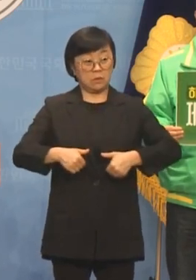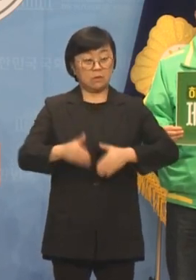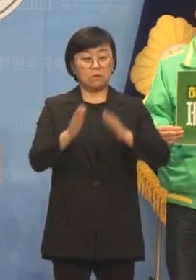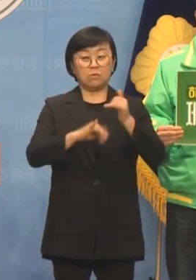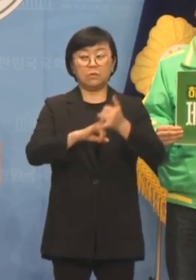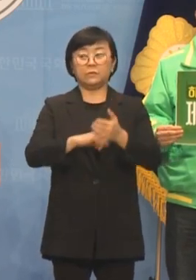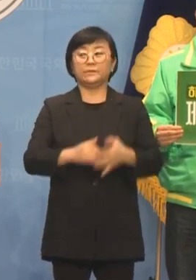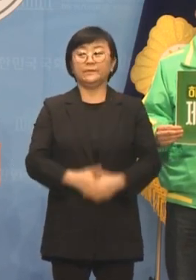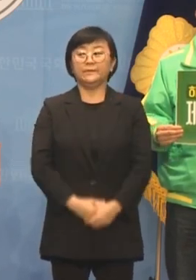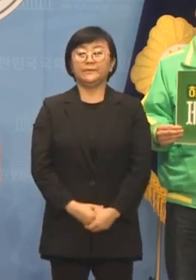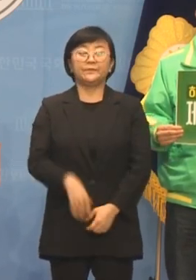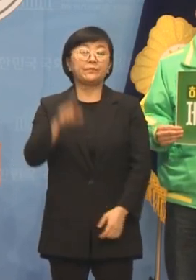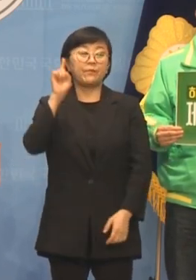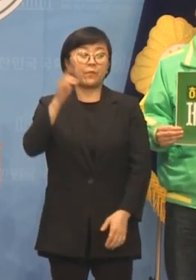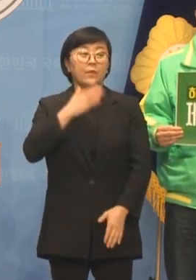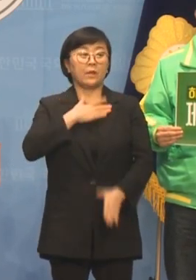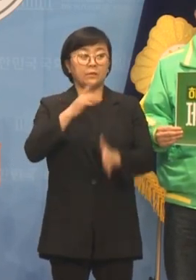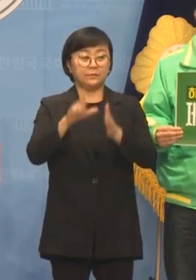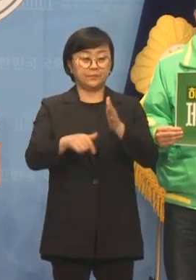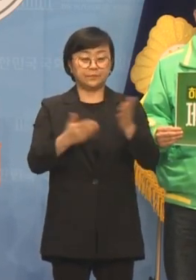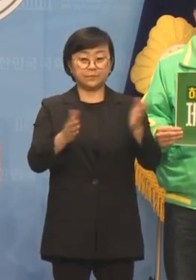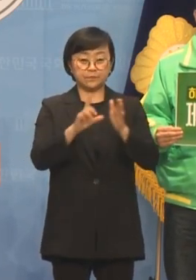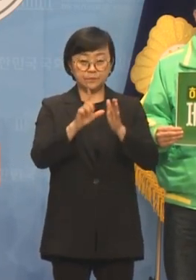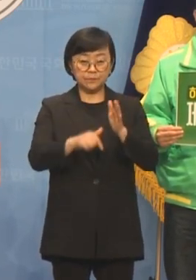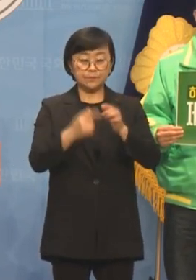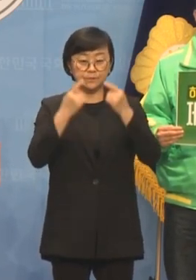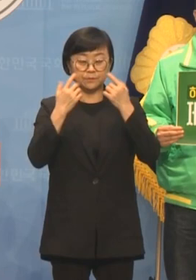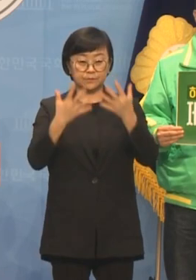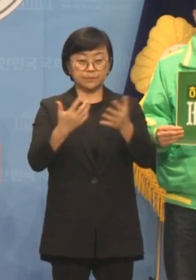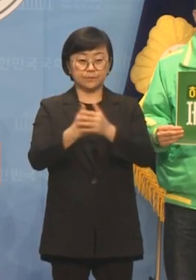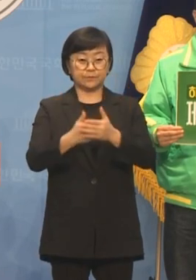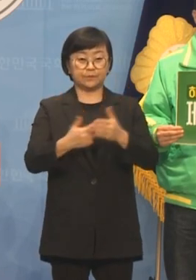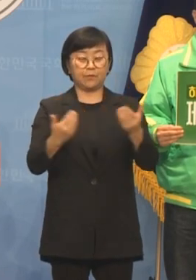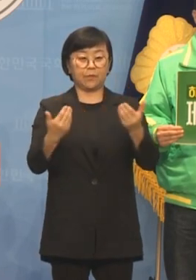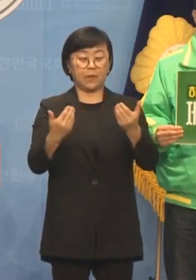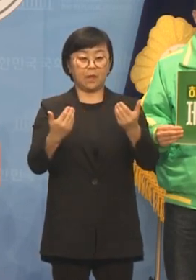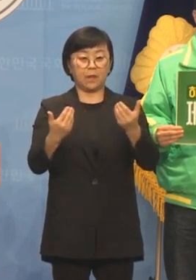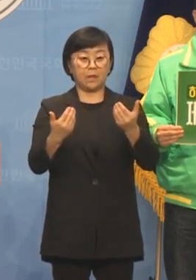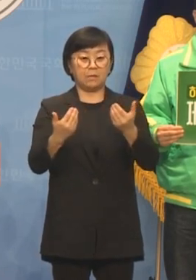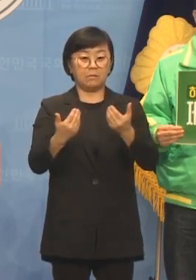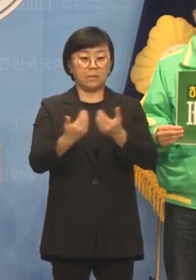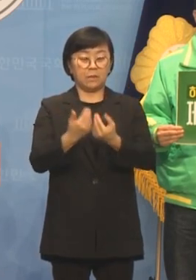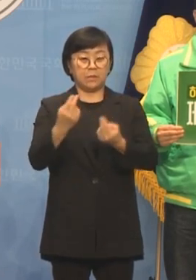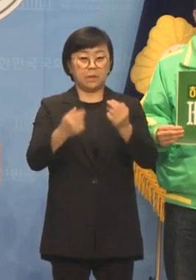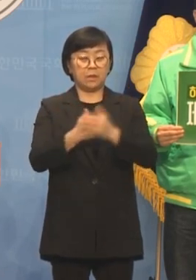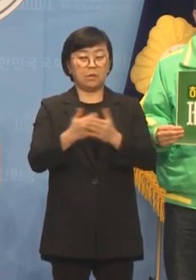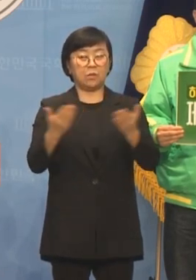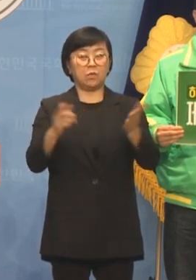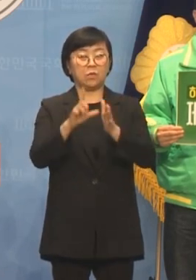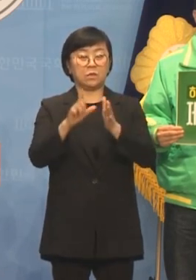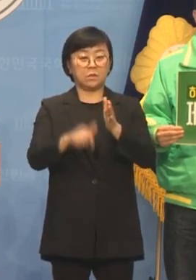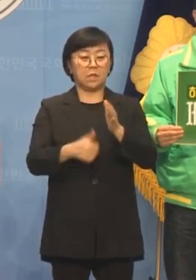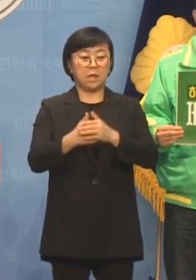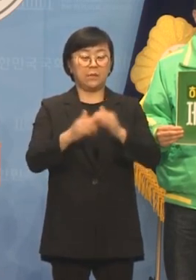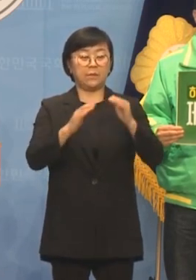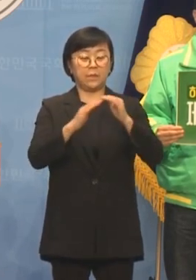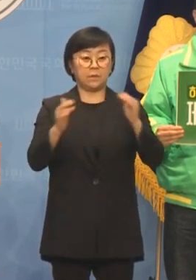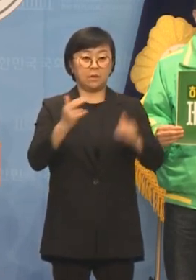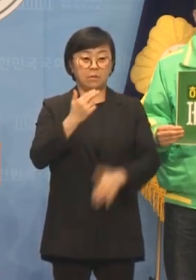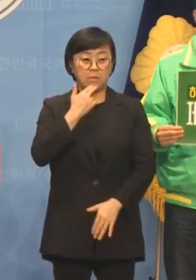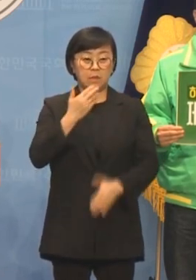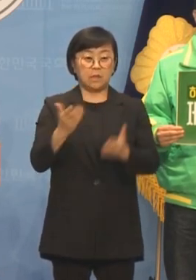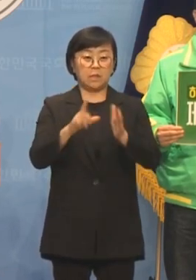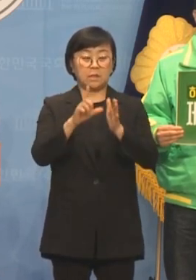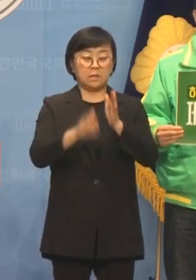공약입니다 내일의 시간은 노동 시간에 정확히 반비례 할 수밖에 없습니다 노동시간 불평등에서